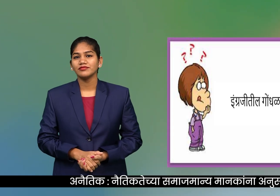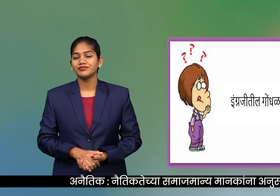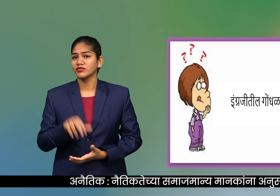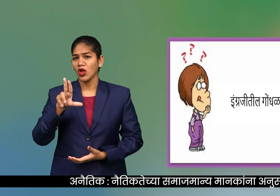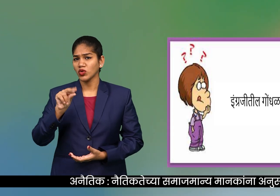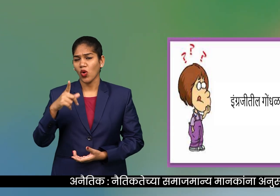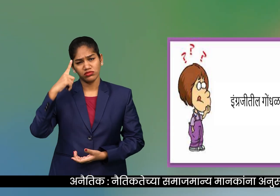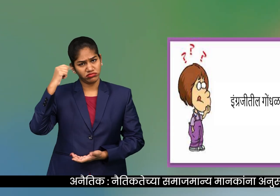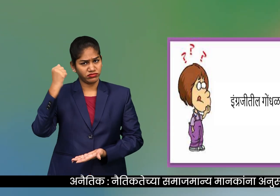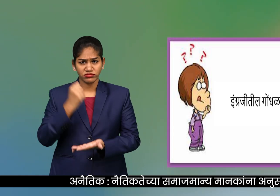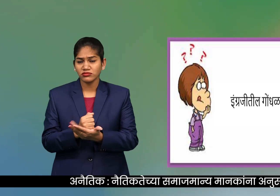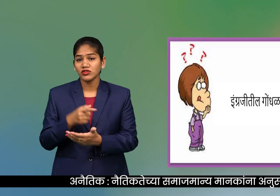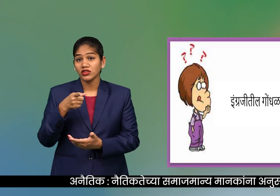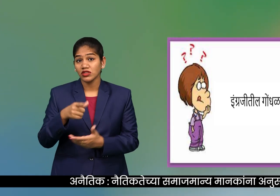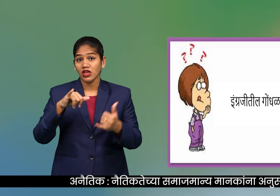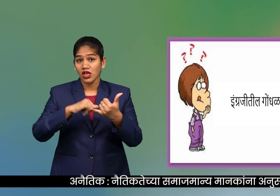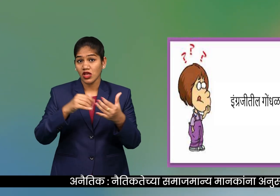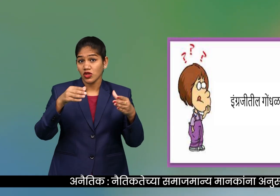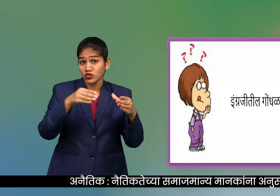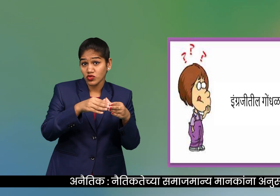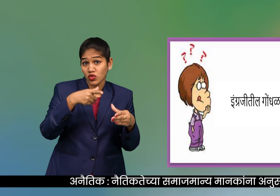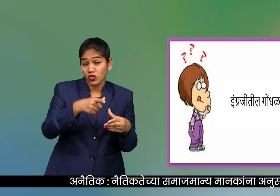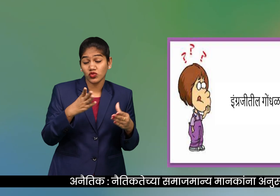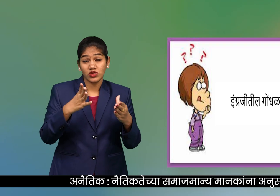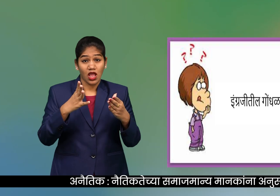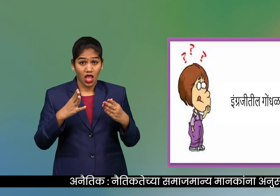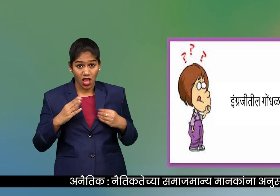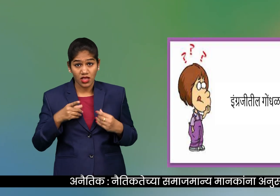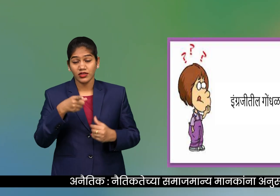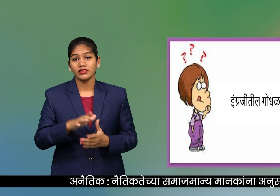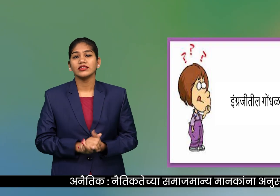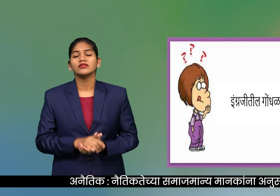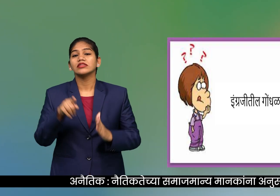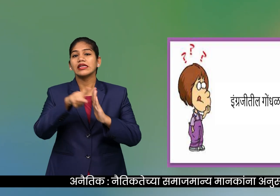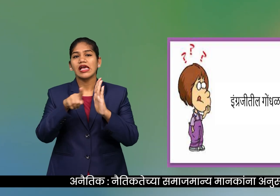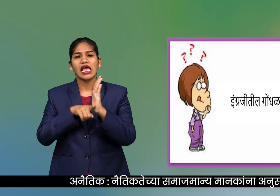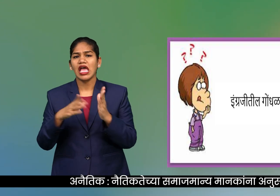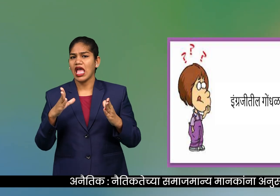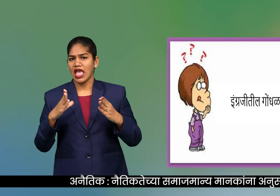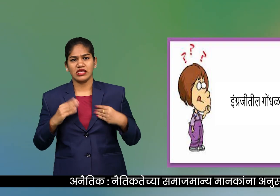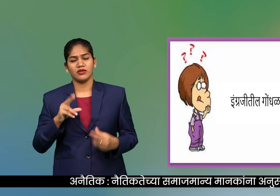नैतिकतेच्या समाजमान्य मानकांना अनुसरून न राहणे म्हणजे अनैतिक.